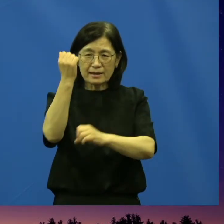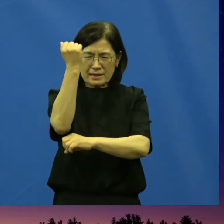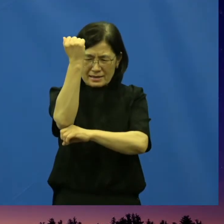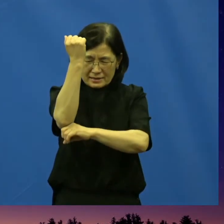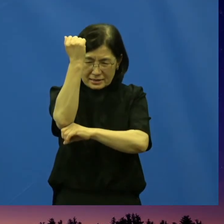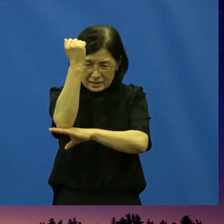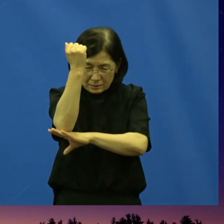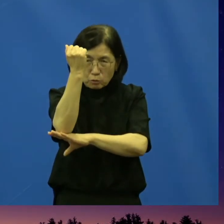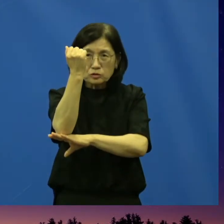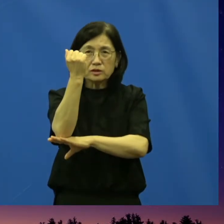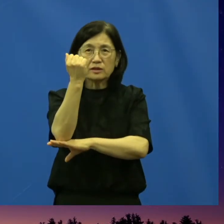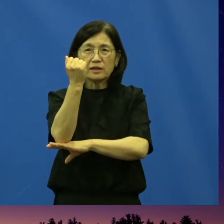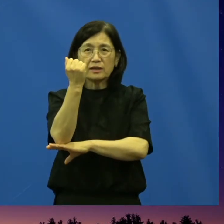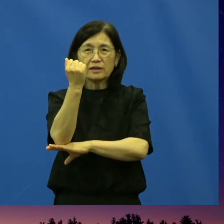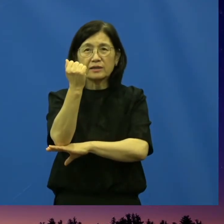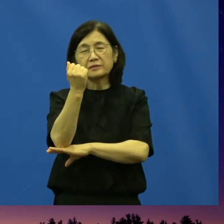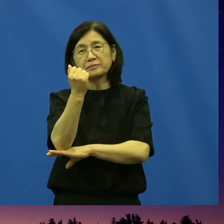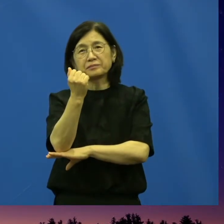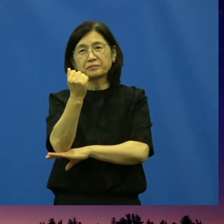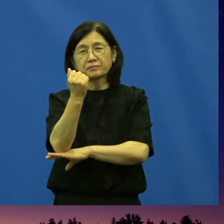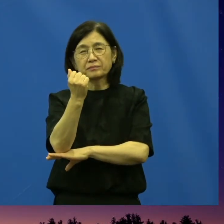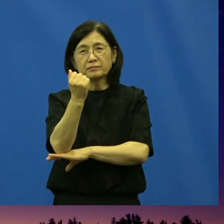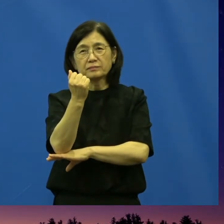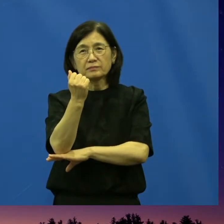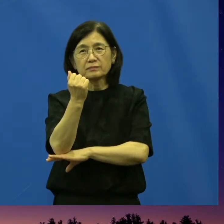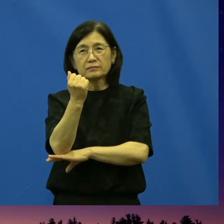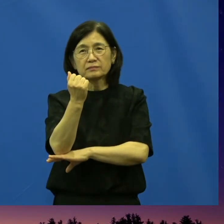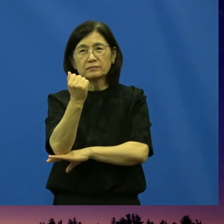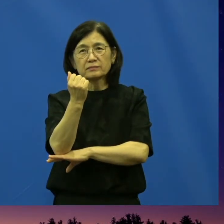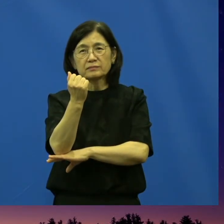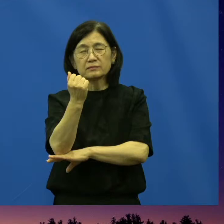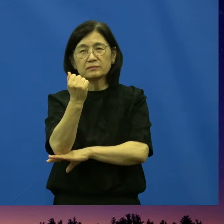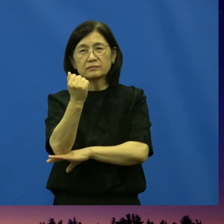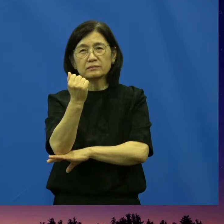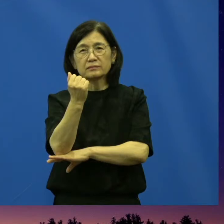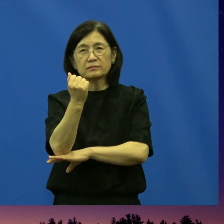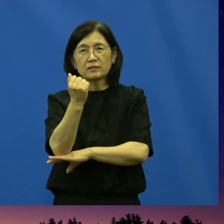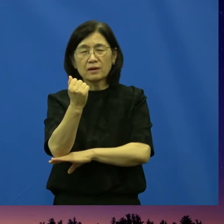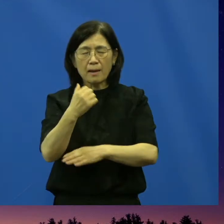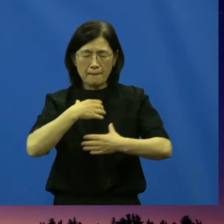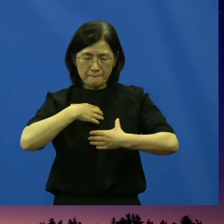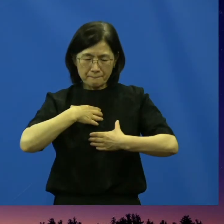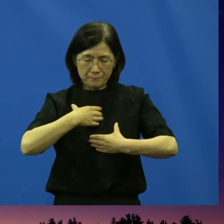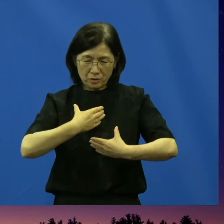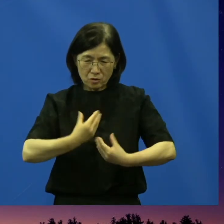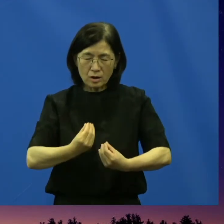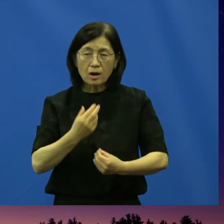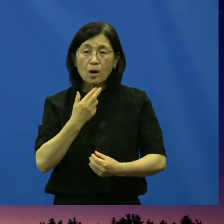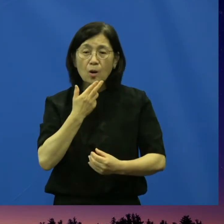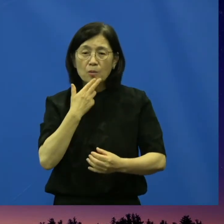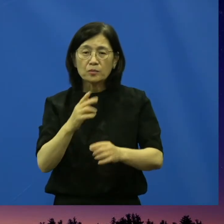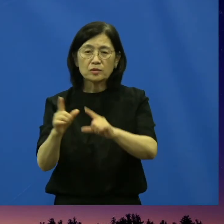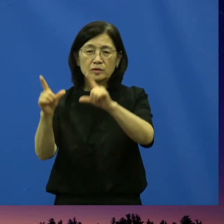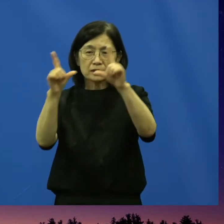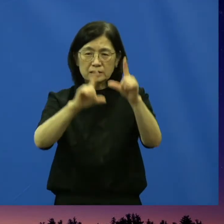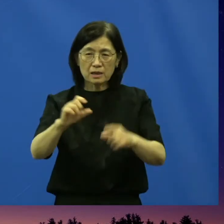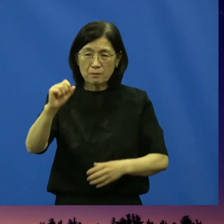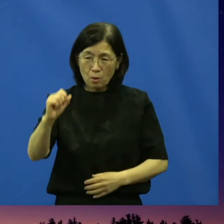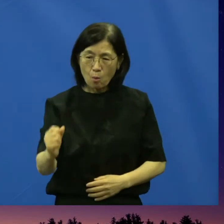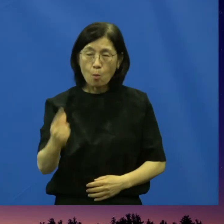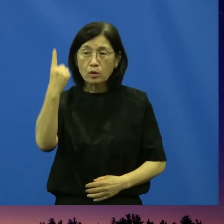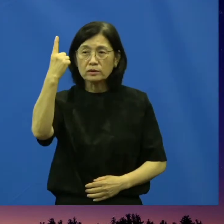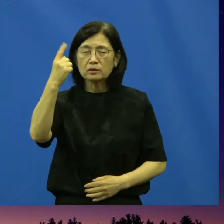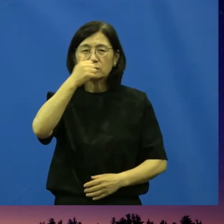무거움, 근원적인 내 마음에 평화가 없는, 쉼이 없는 삶은 어디로부터 오는가? 바로 죄로부터 오는